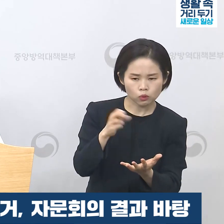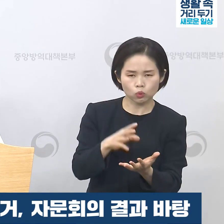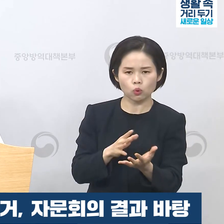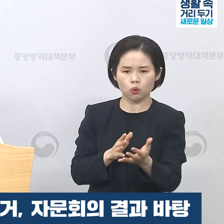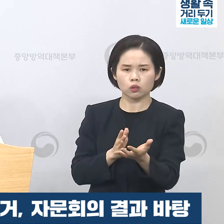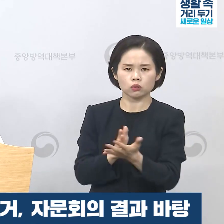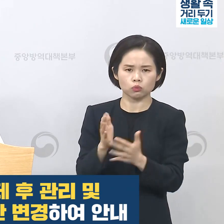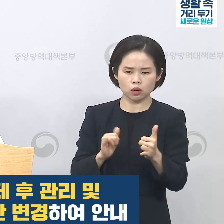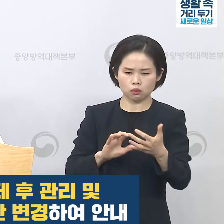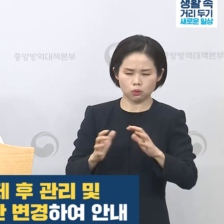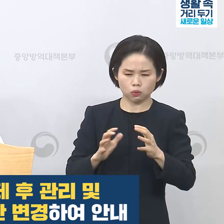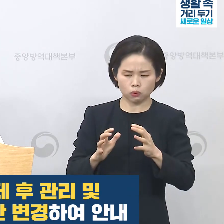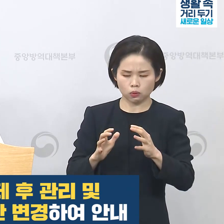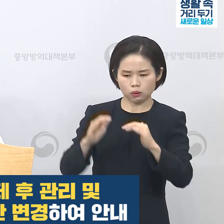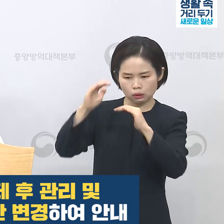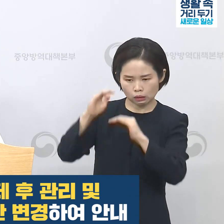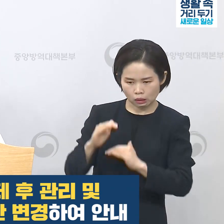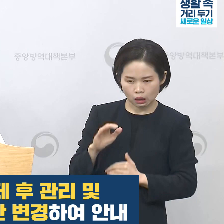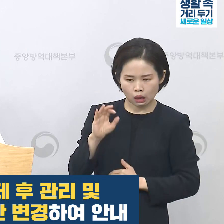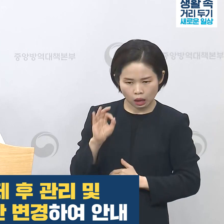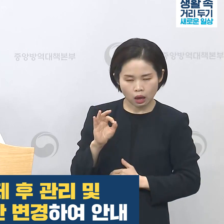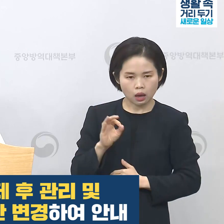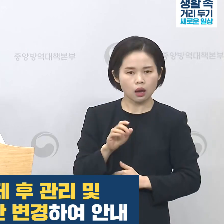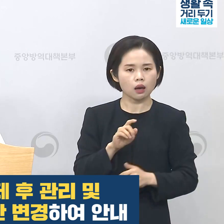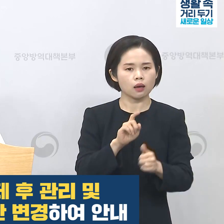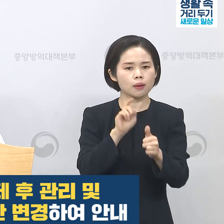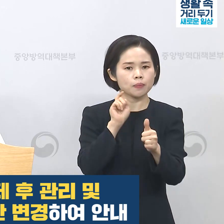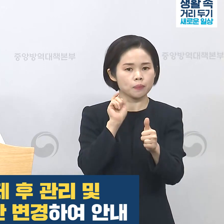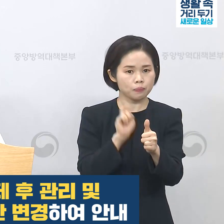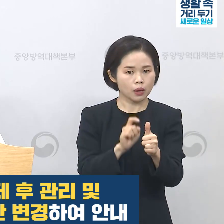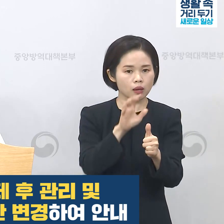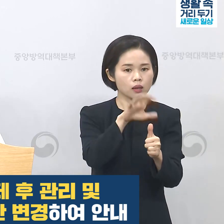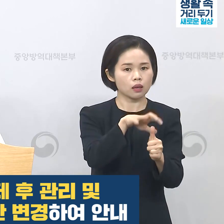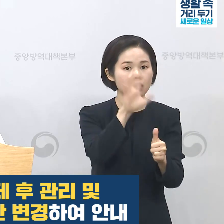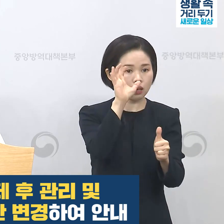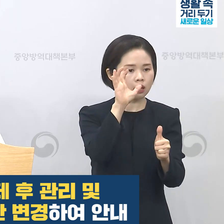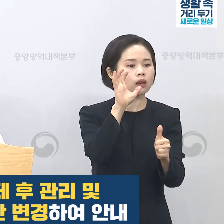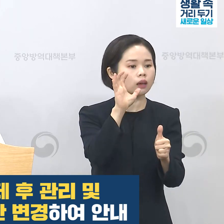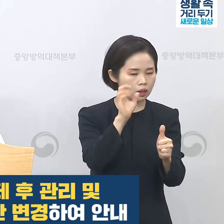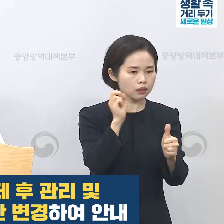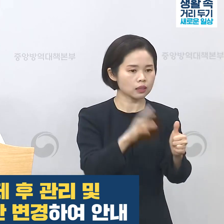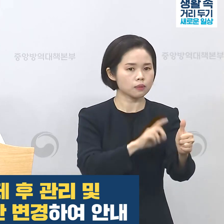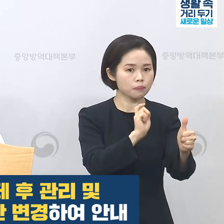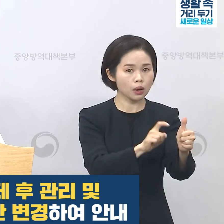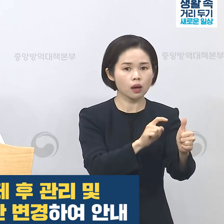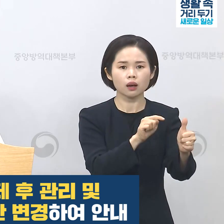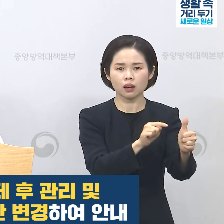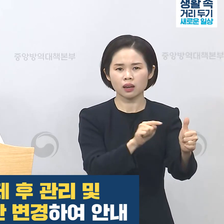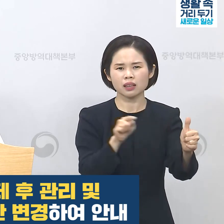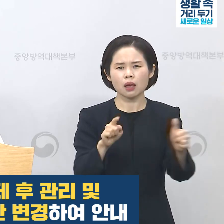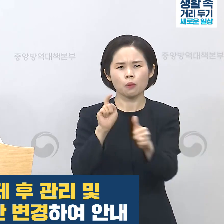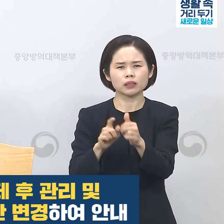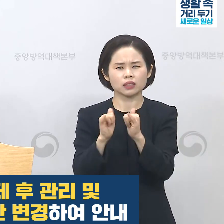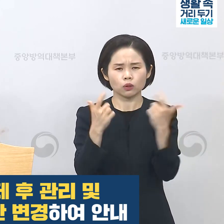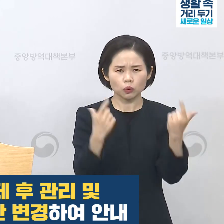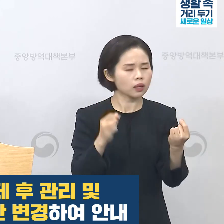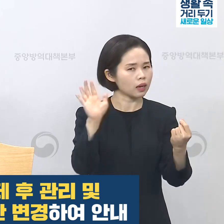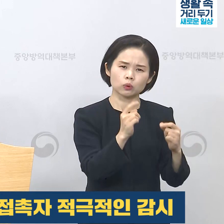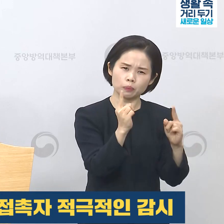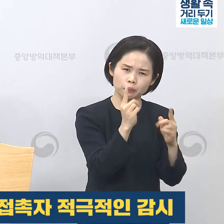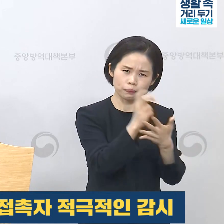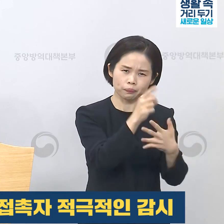결과를 바탕으로 확진자의 격리 해제 후 관리 및 재양성자 관리 방안을 변경하도록